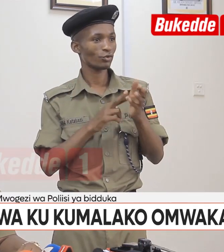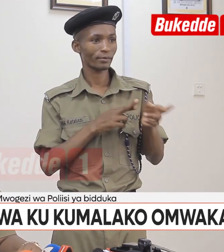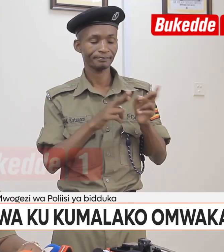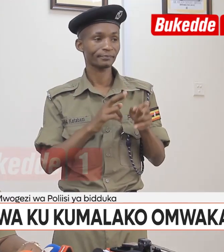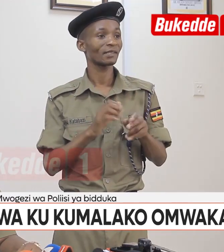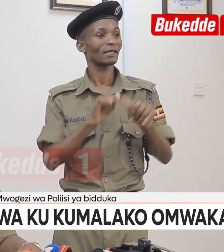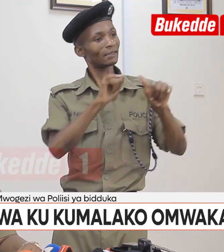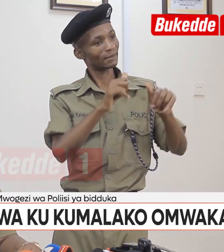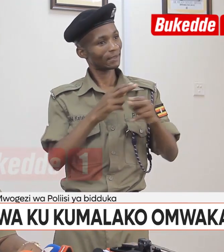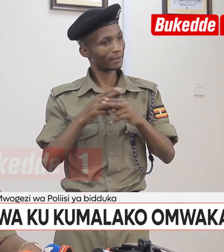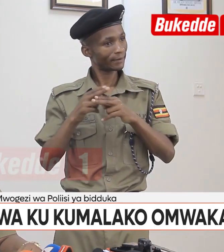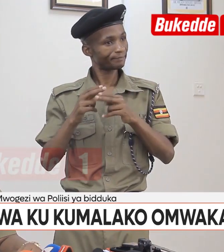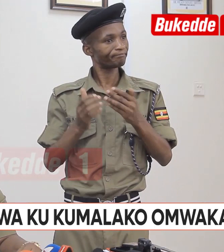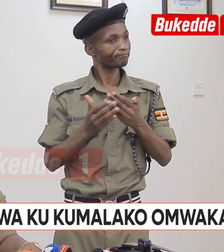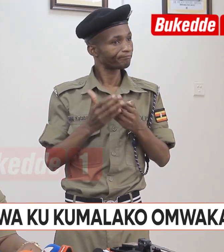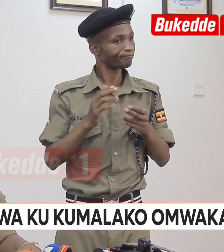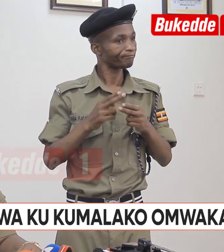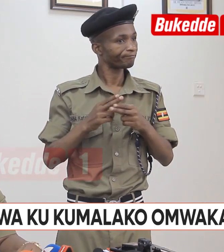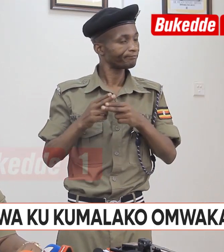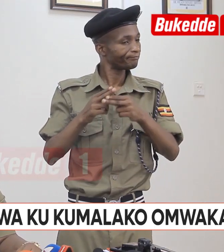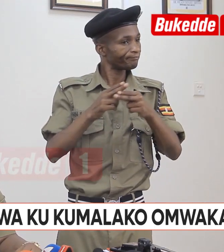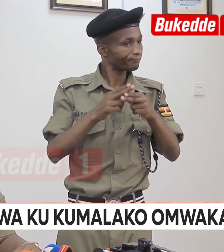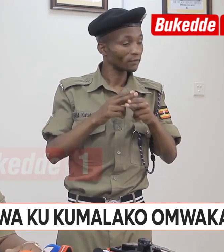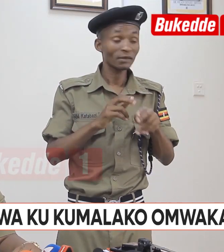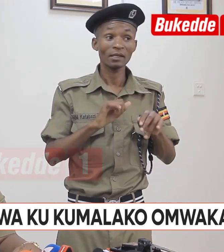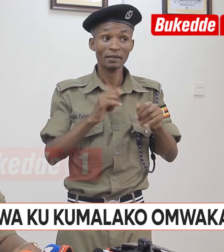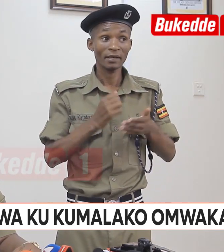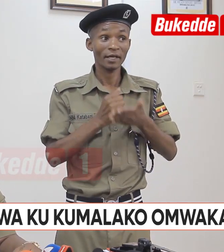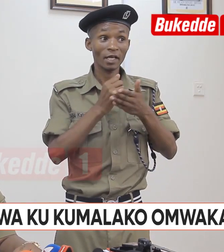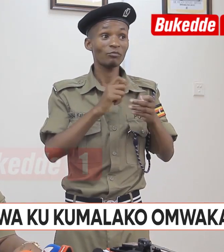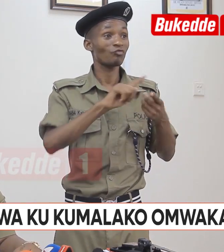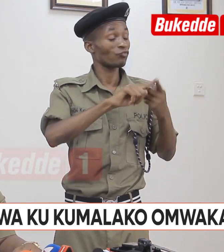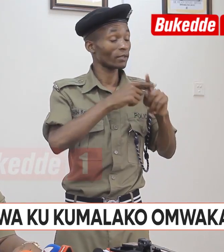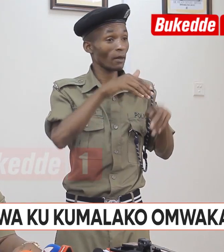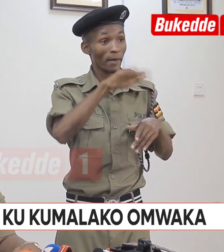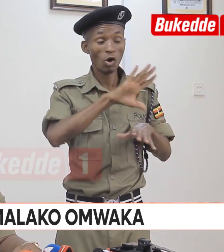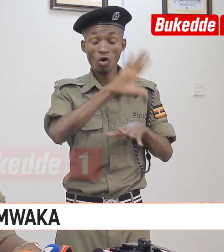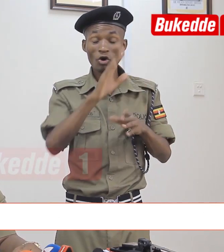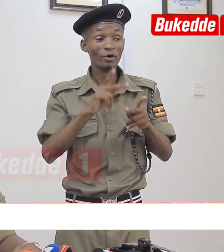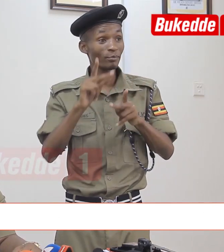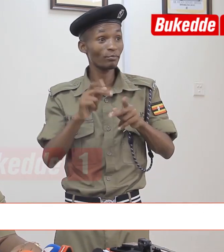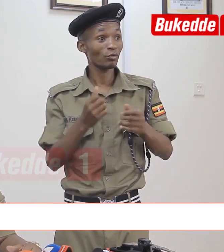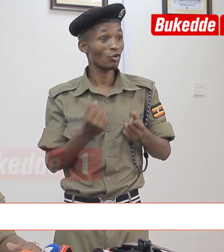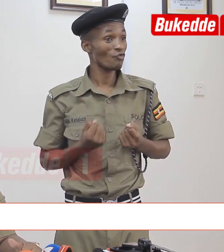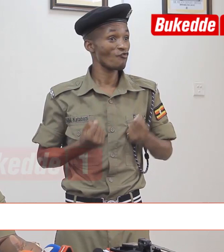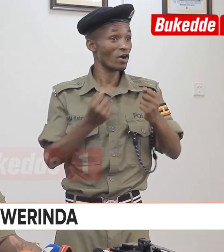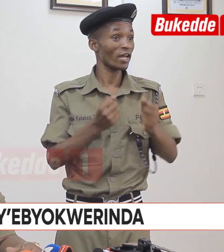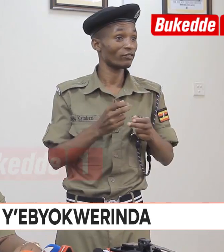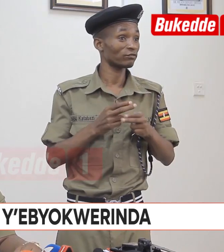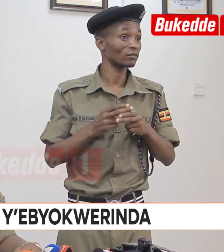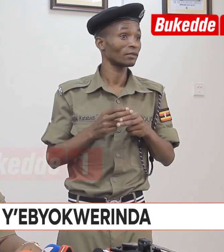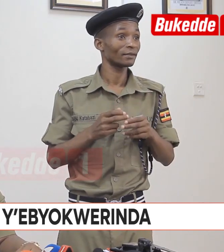babu nani ziwa. Babereka baya mbako vanawe. Abantu mwana babu kisechi mama. Tuwa sawa chukumi.